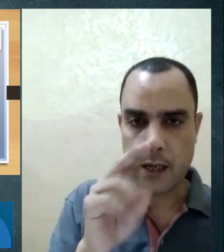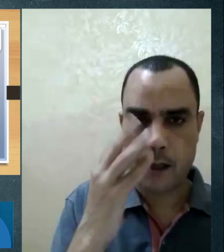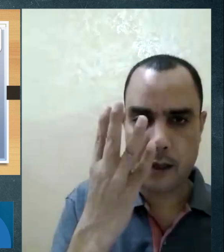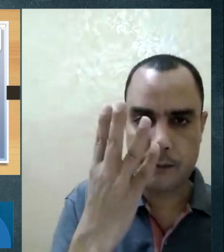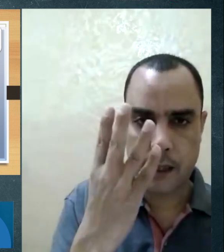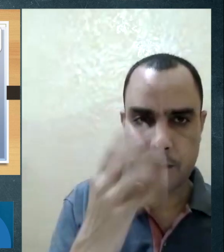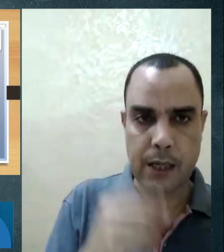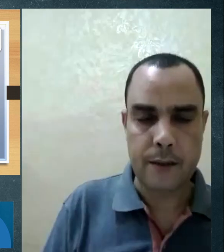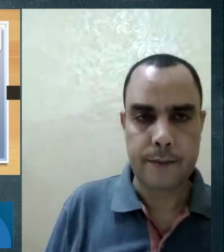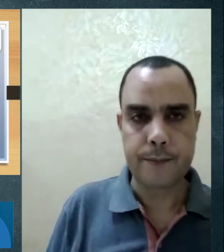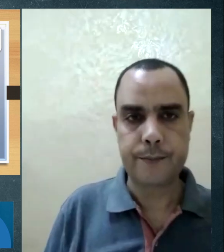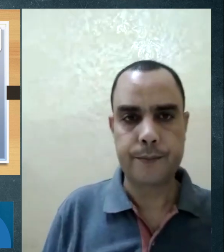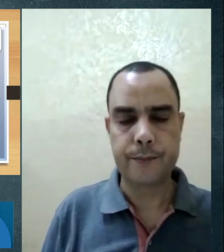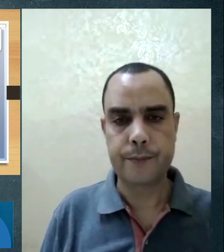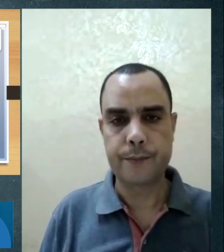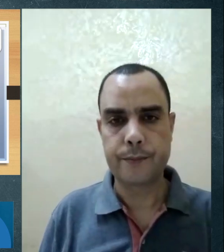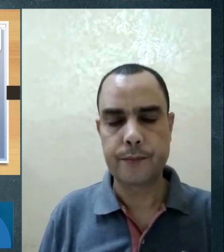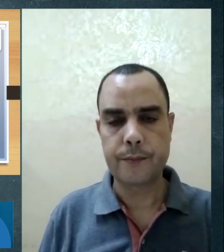السؤال رقم أربعة